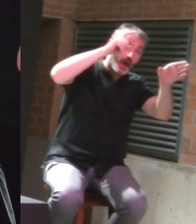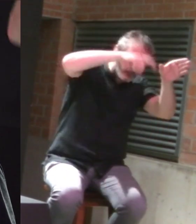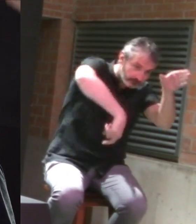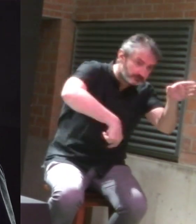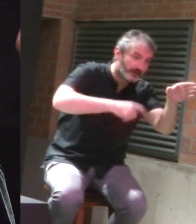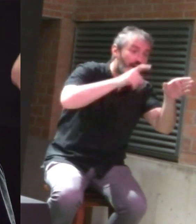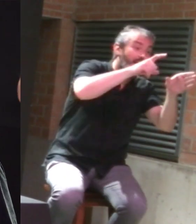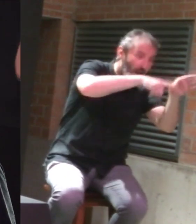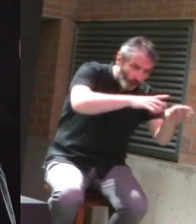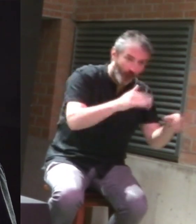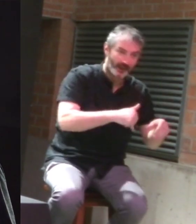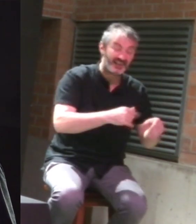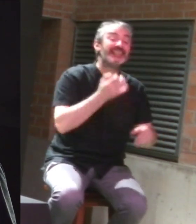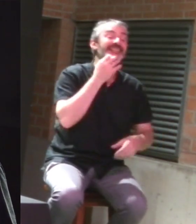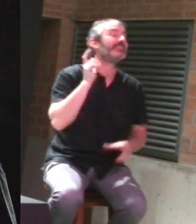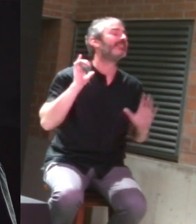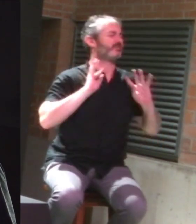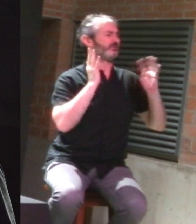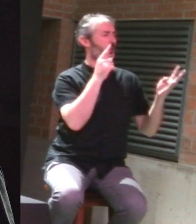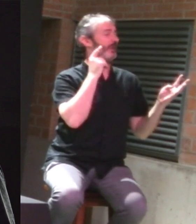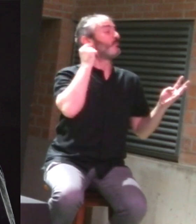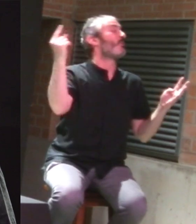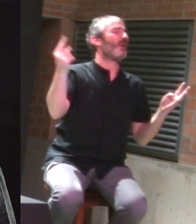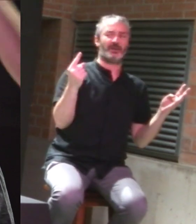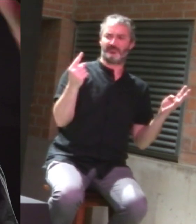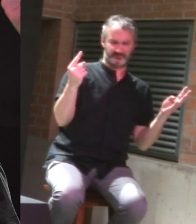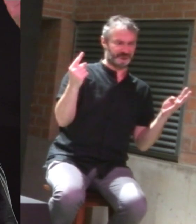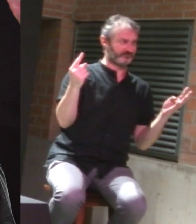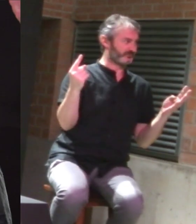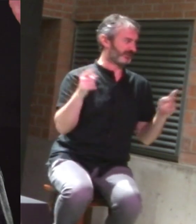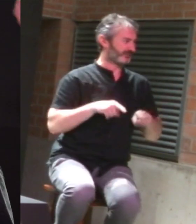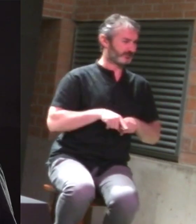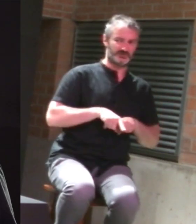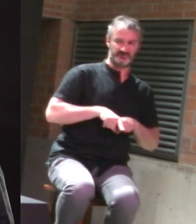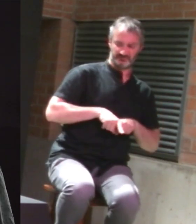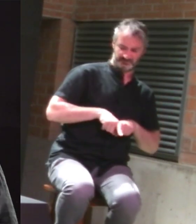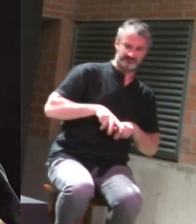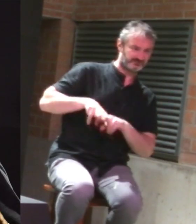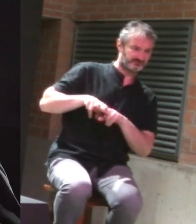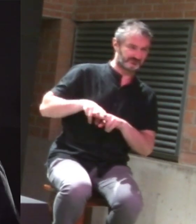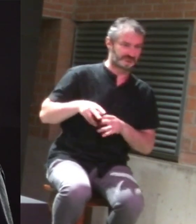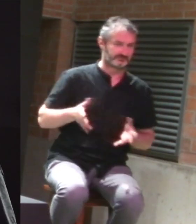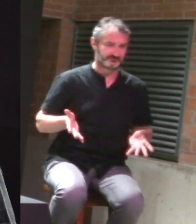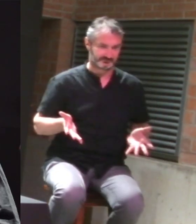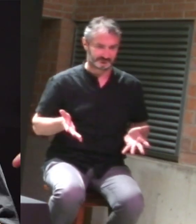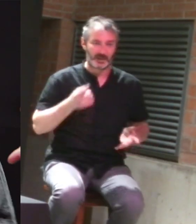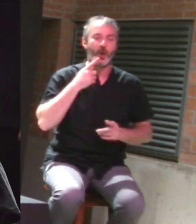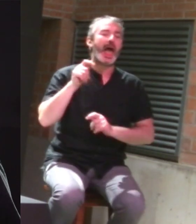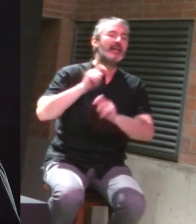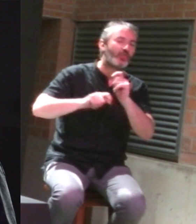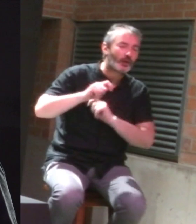que las mujeres no eran bien recibidas en los locales y en las asociaciones,